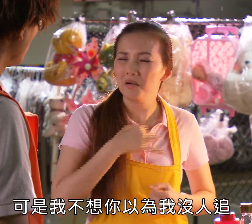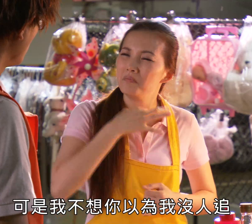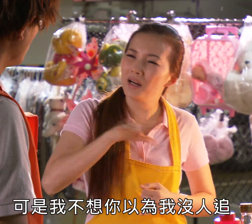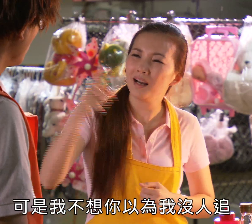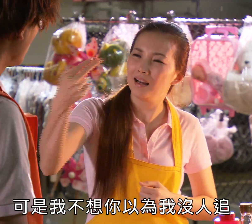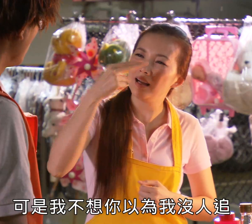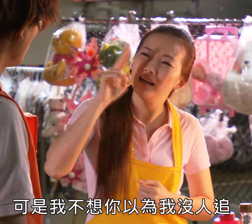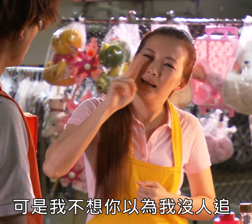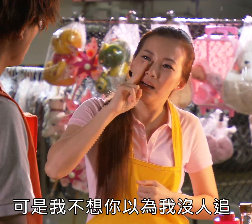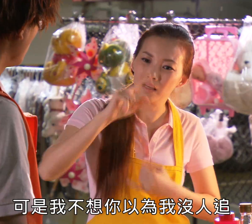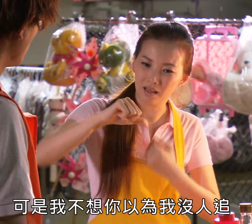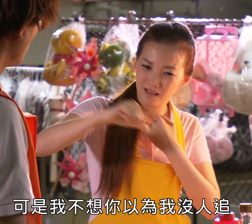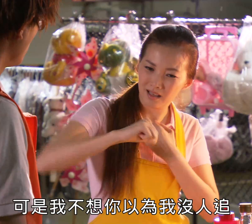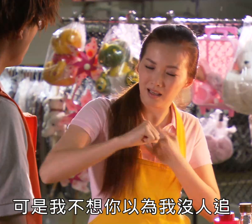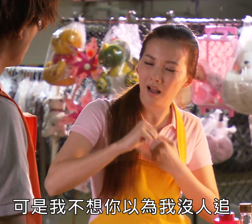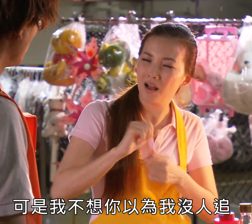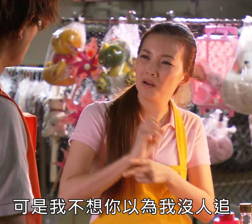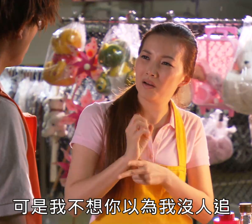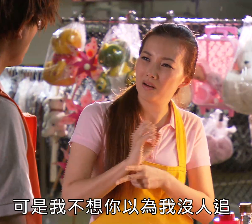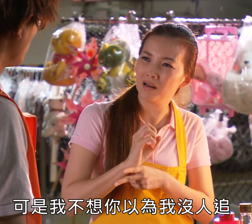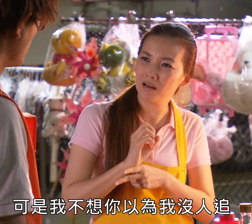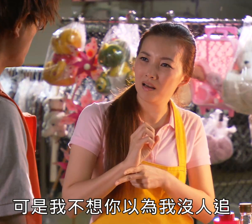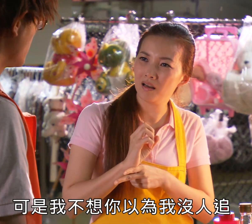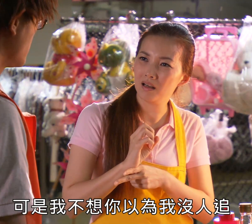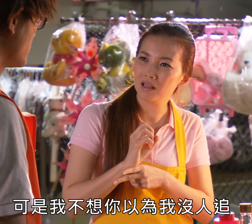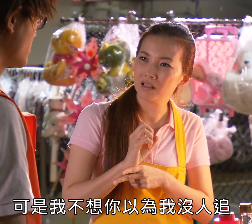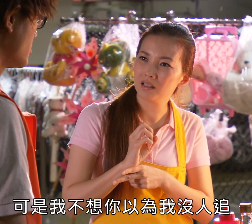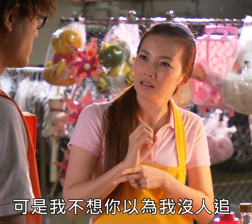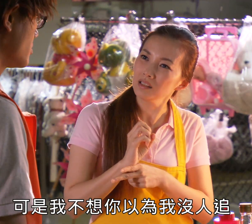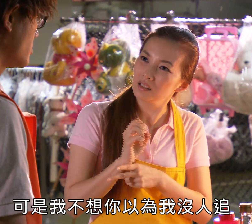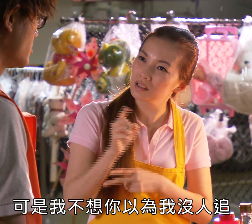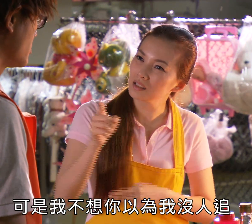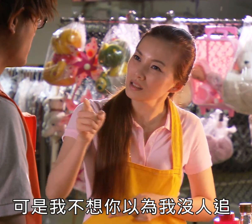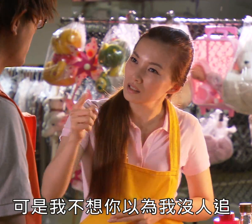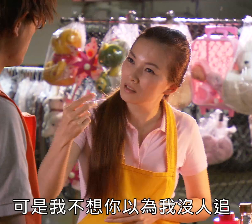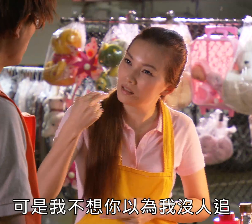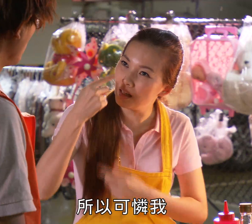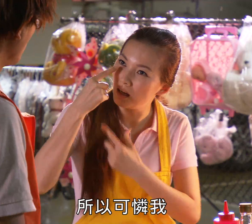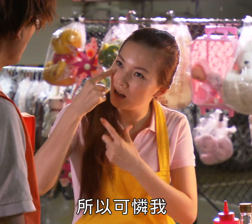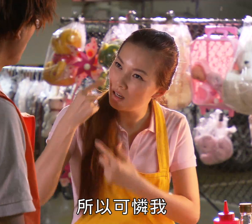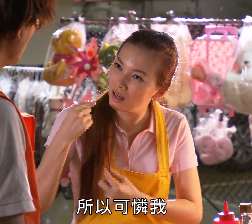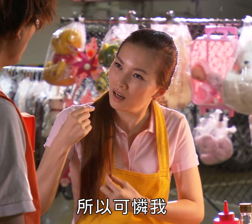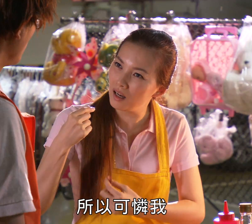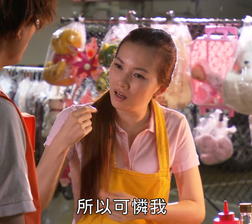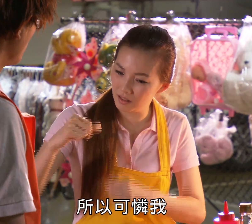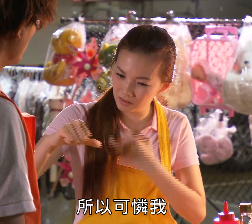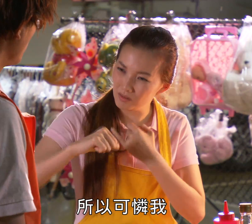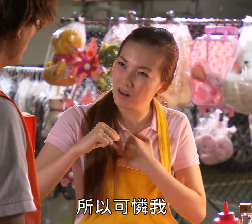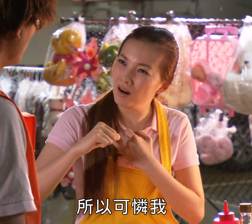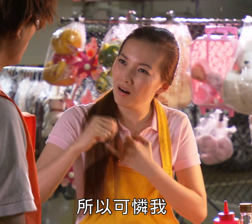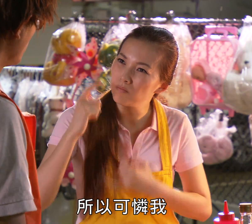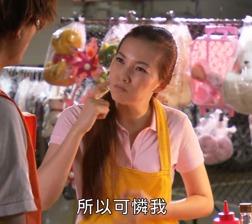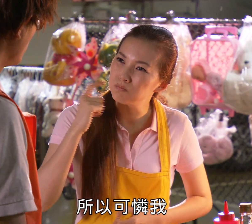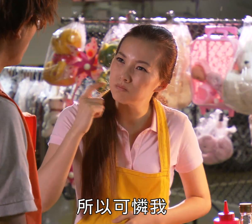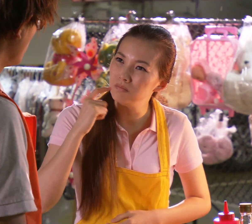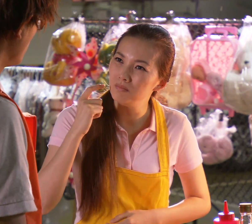可是我不想你以为我没人追，所以可怜我。